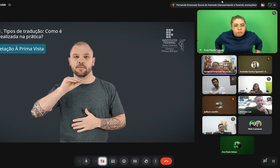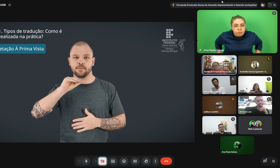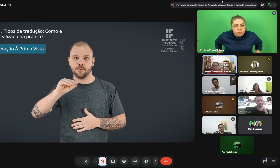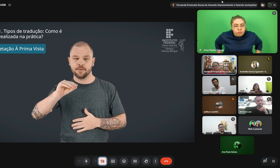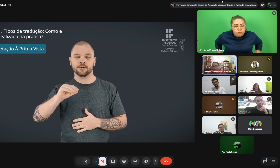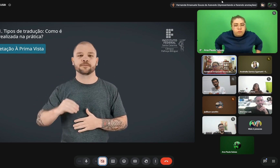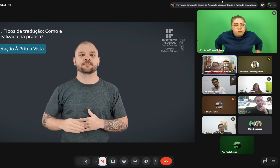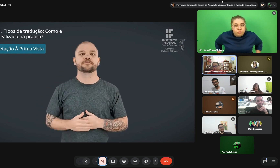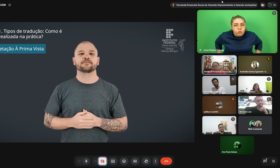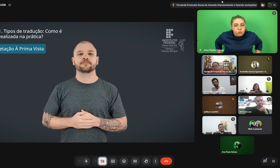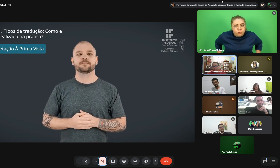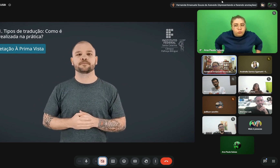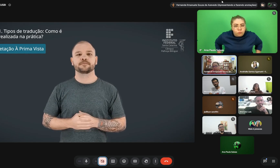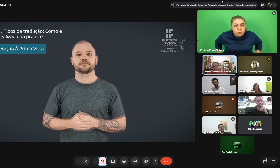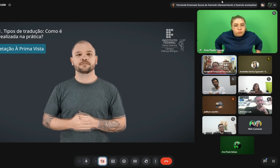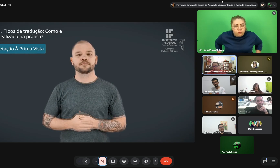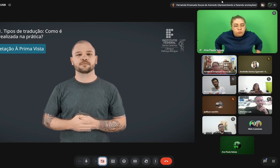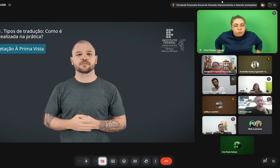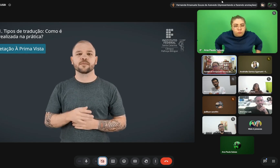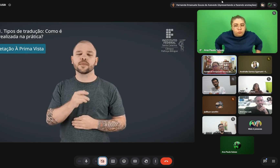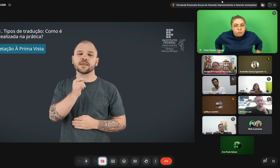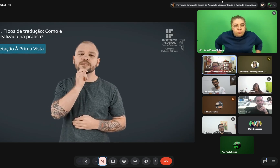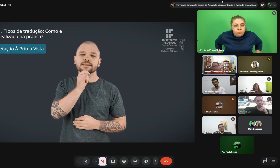sinalização, ou ela vai falar.